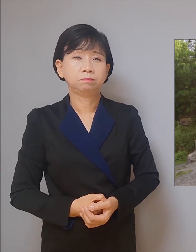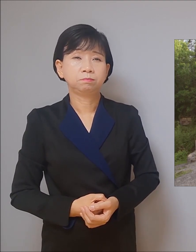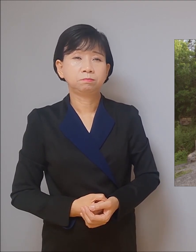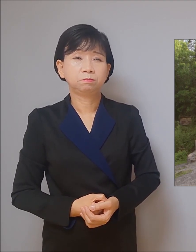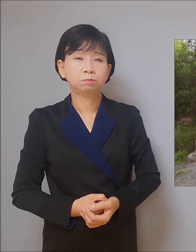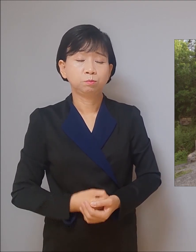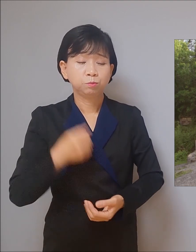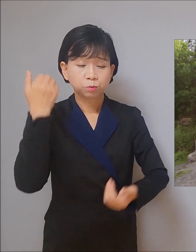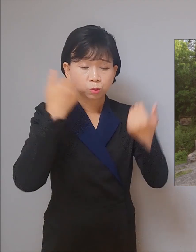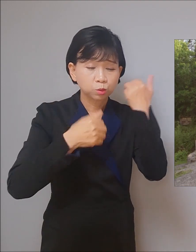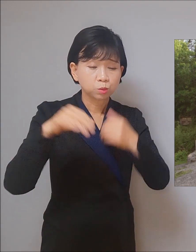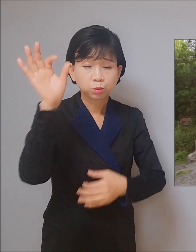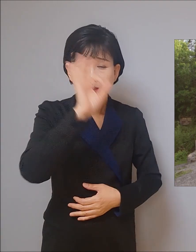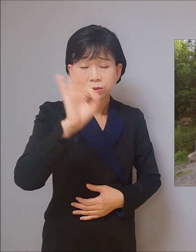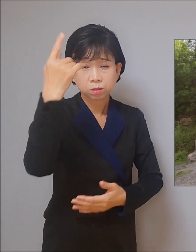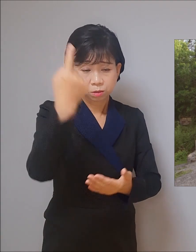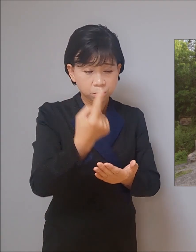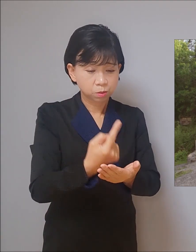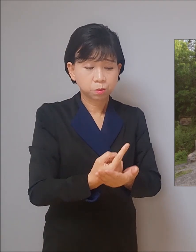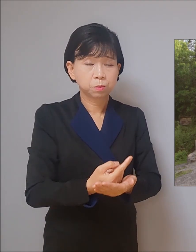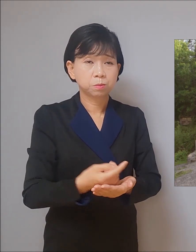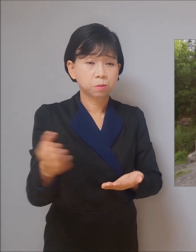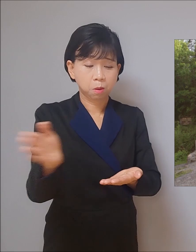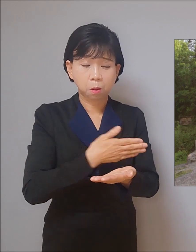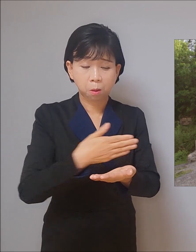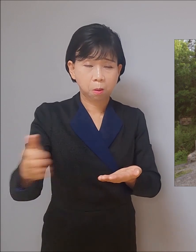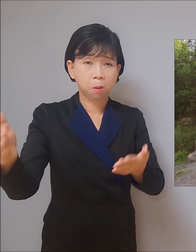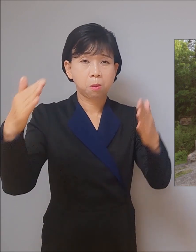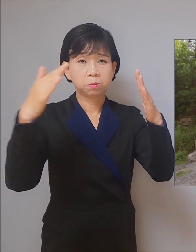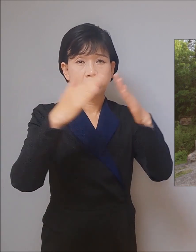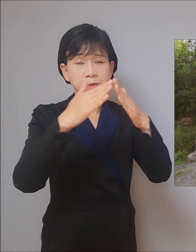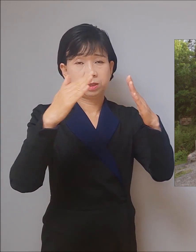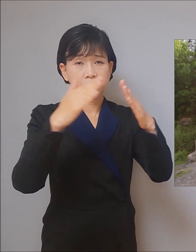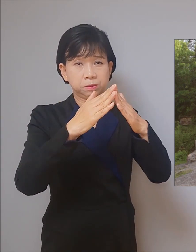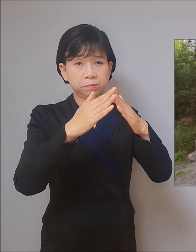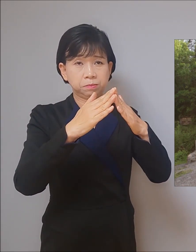아무도 찾지 않는 빈집.